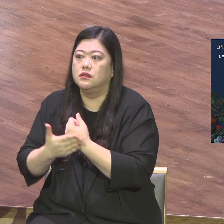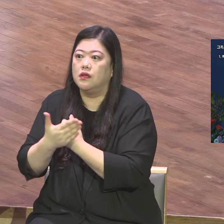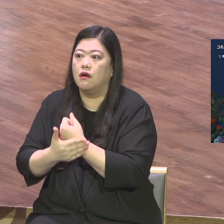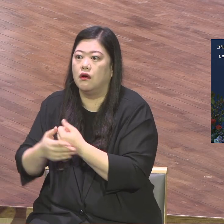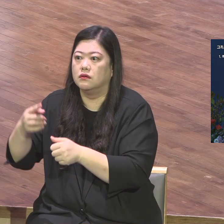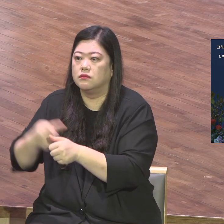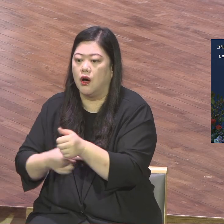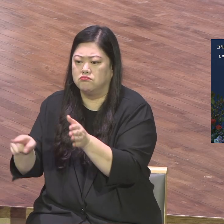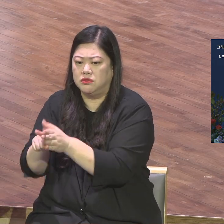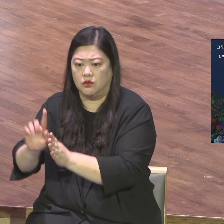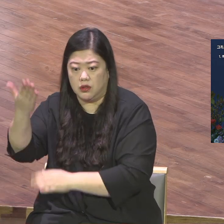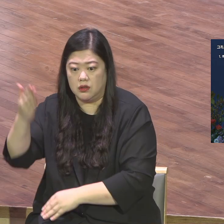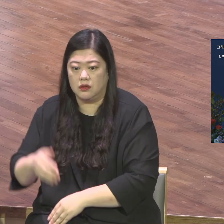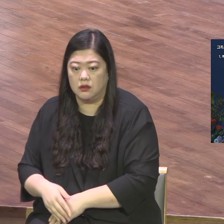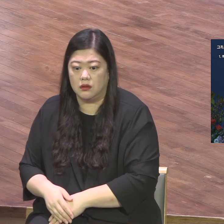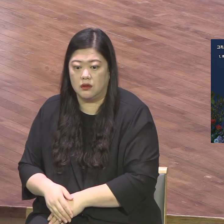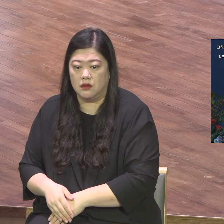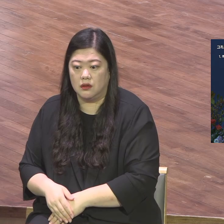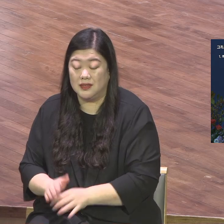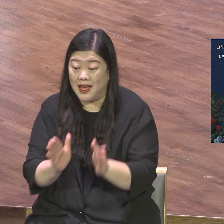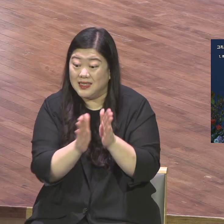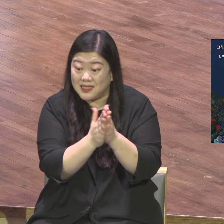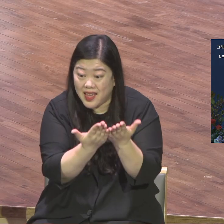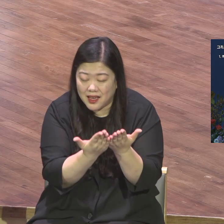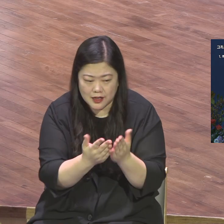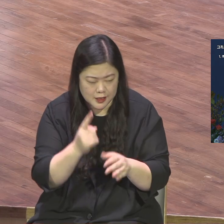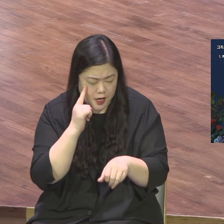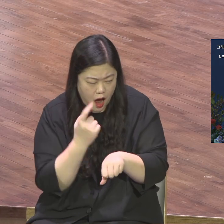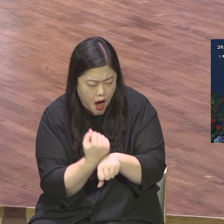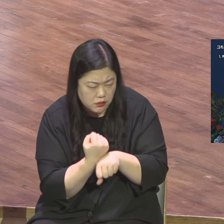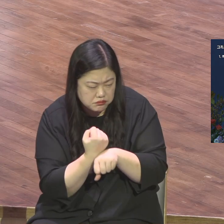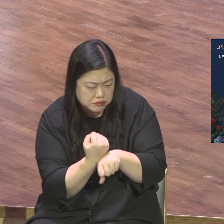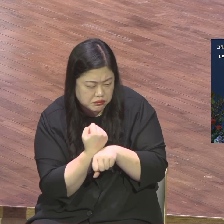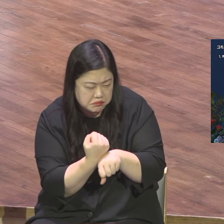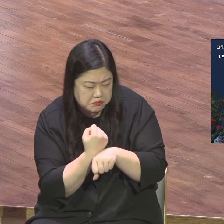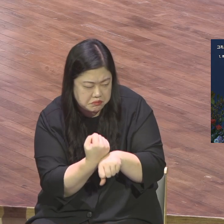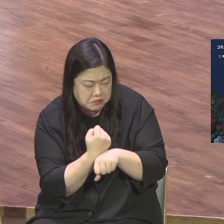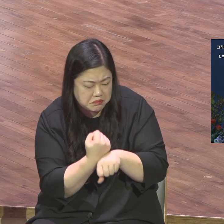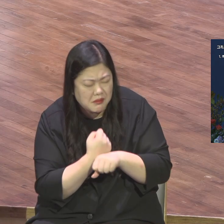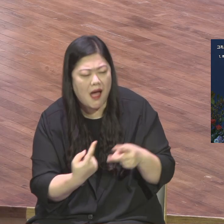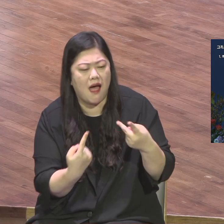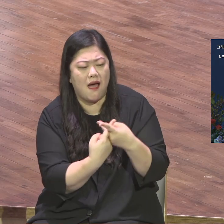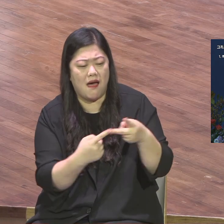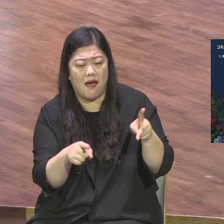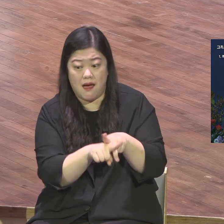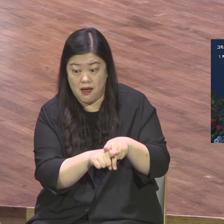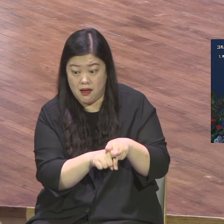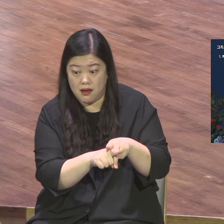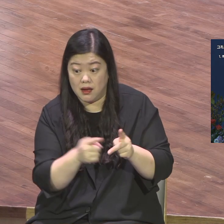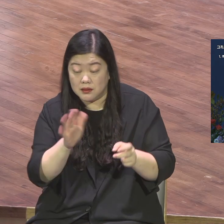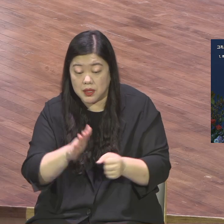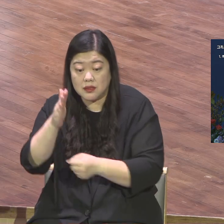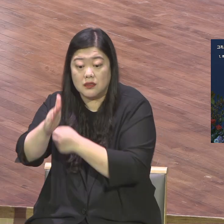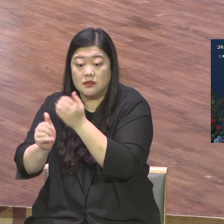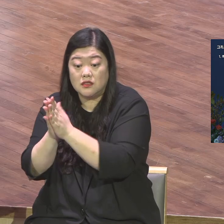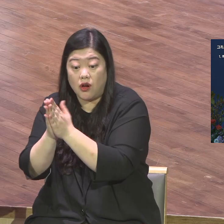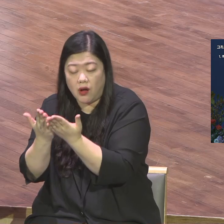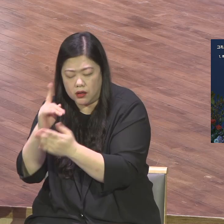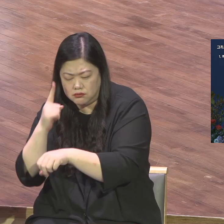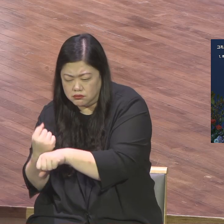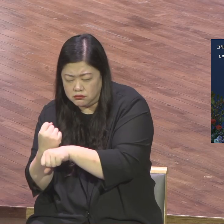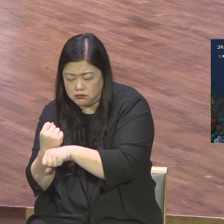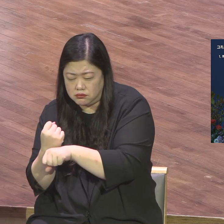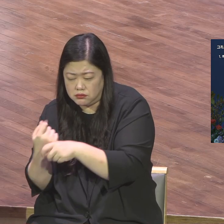앉아있으면요 여러분이 마음을 열고 말씀을 사모하는 간절한 마음이 없으면요 하나도 못 깨닫습니다. 뻥이야 뻥. 그래가지고